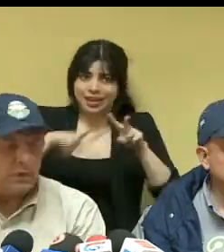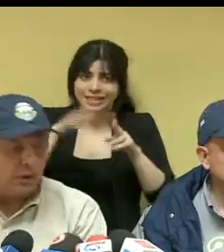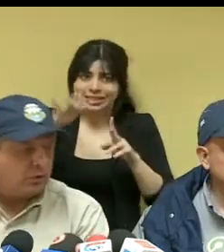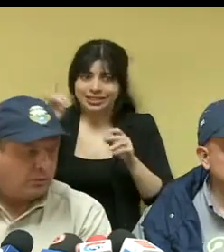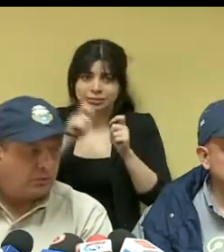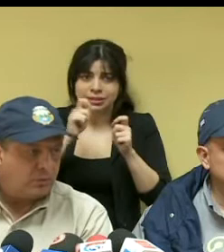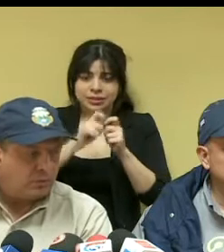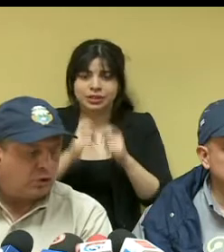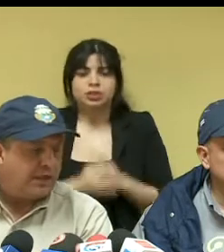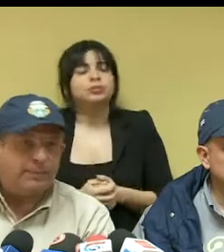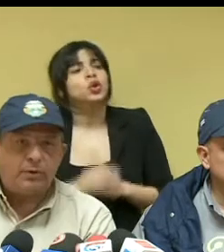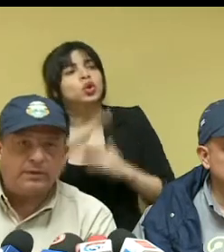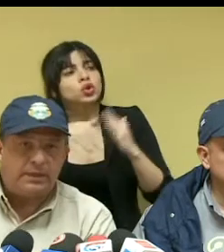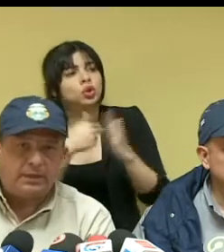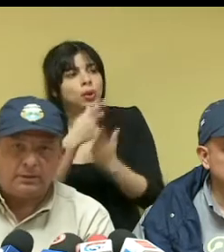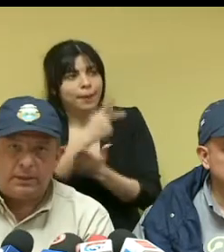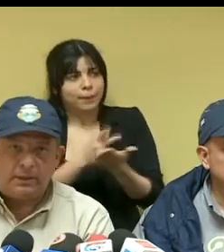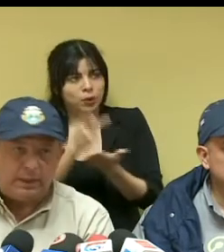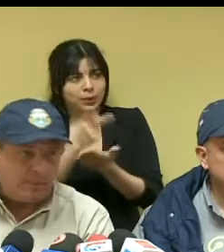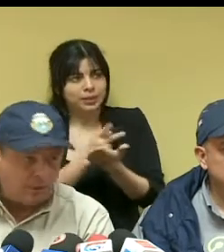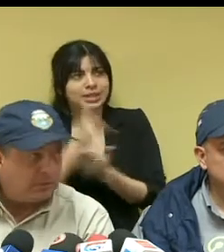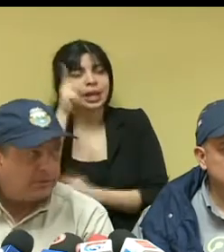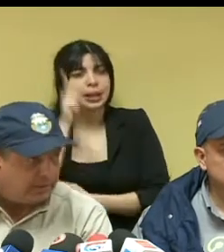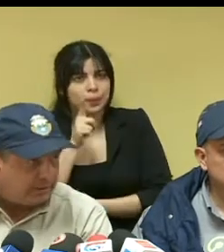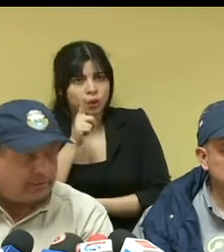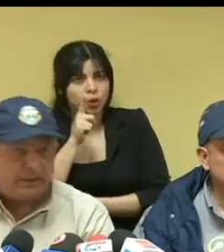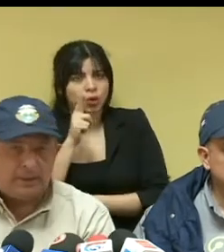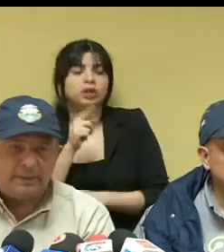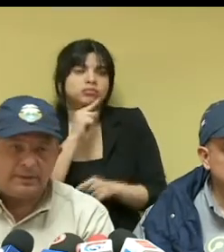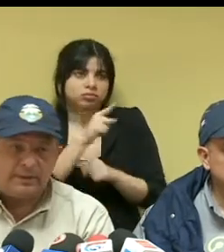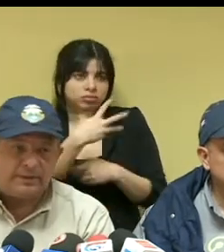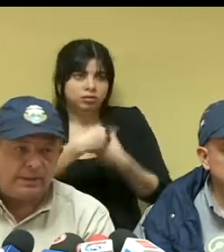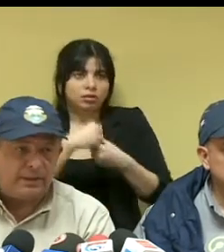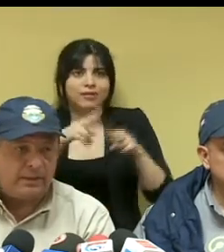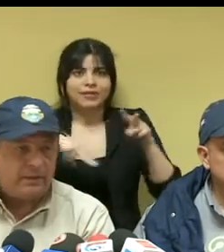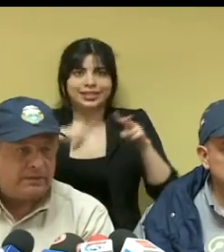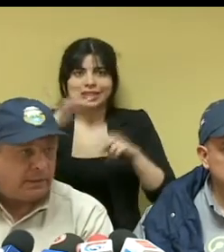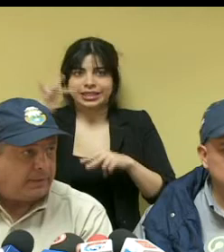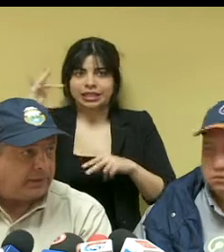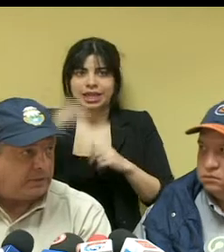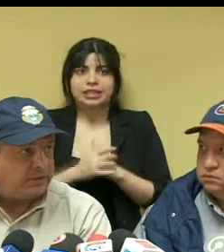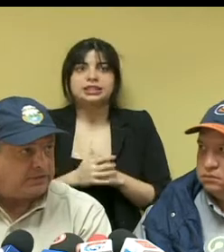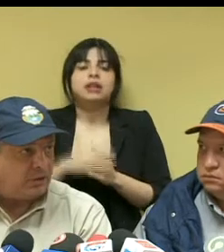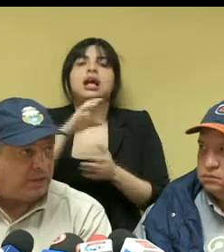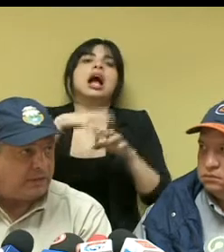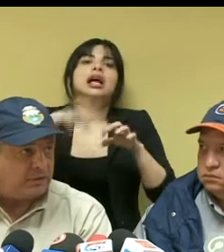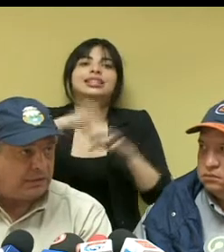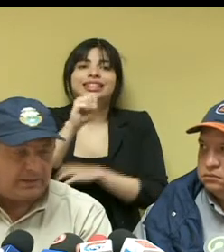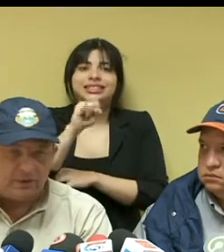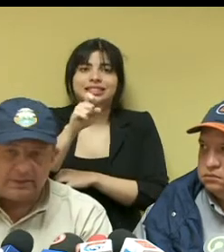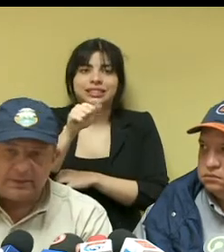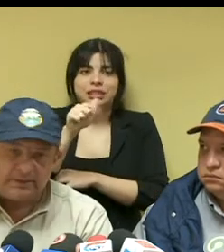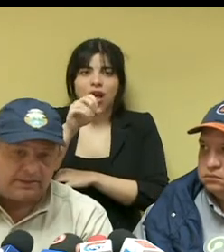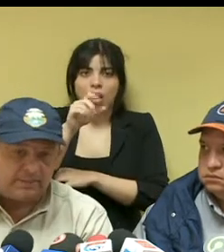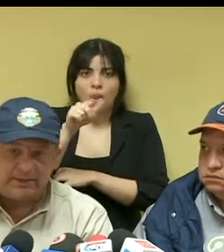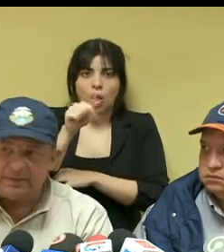comisión. Toda la provincia de Limón y ciertamente el Valle de la Estrella, el cantón de Sixaola es una de